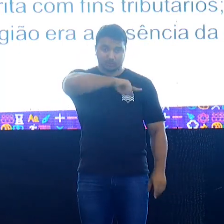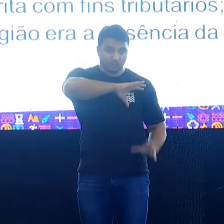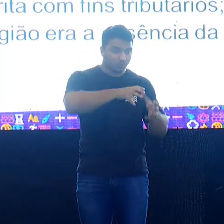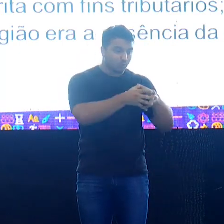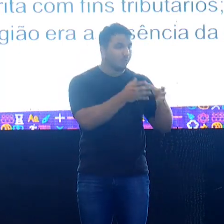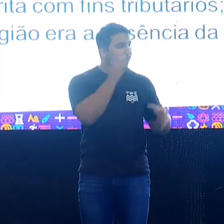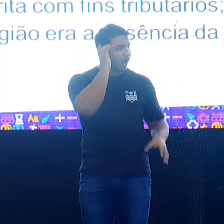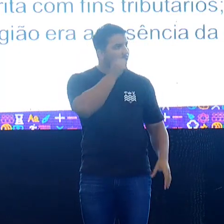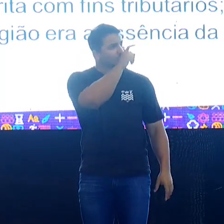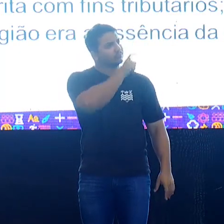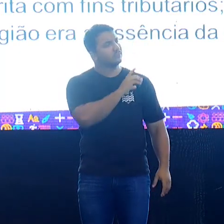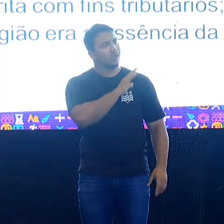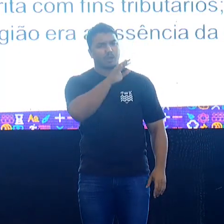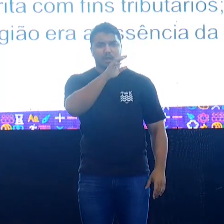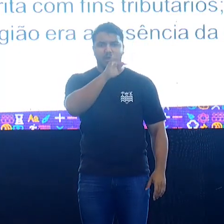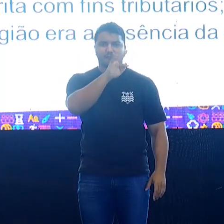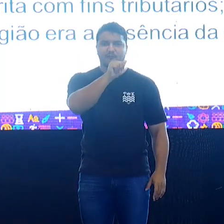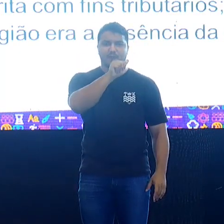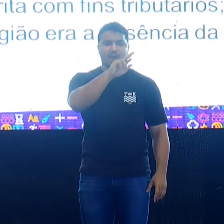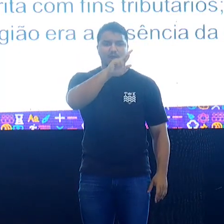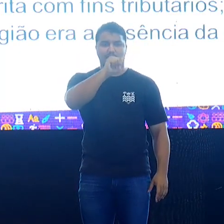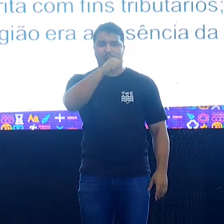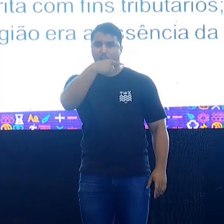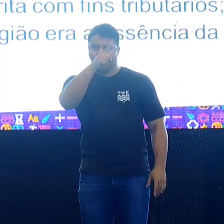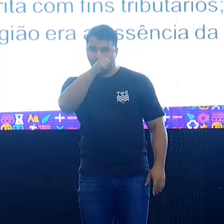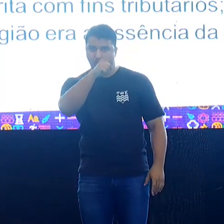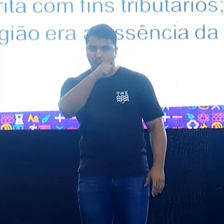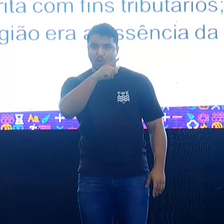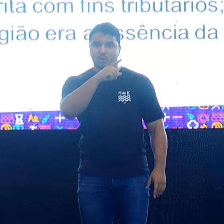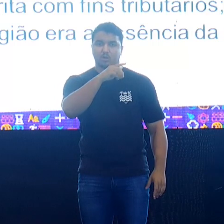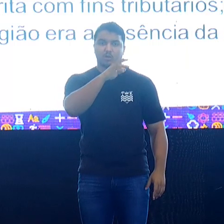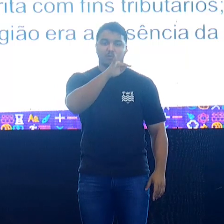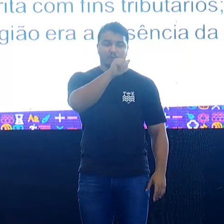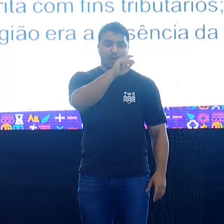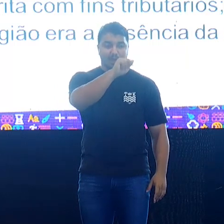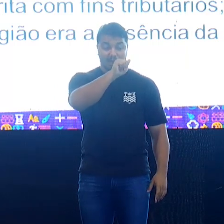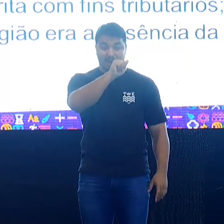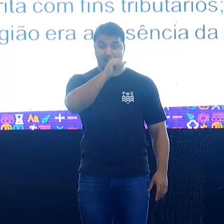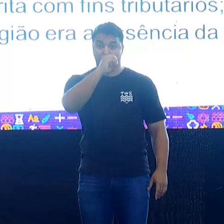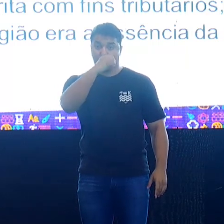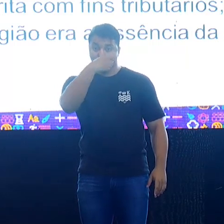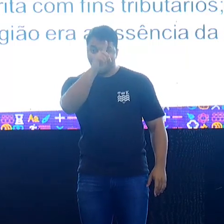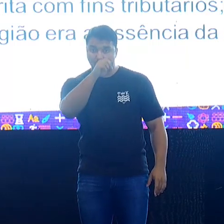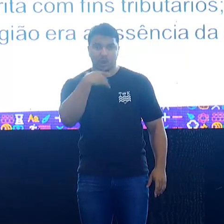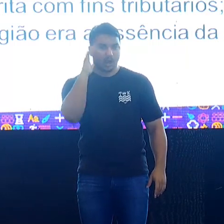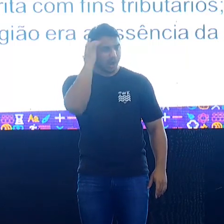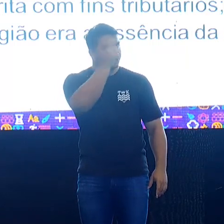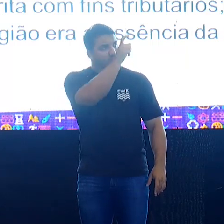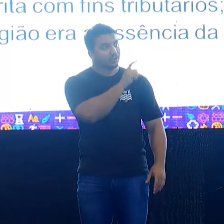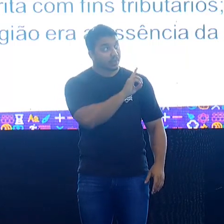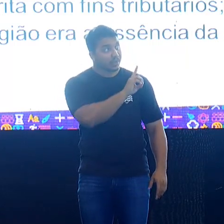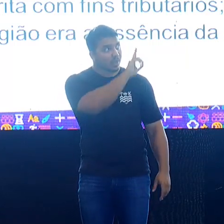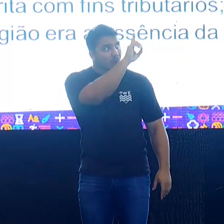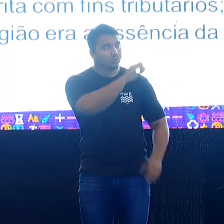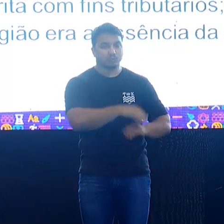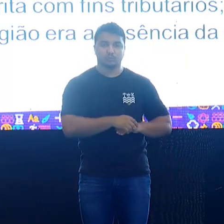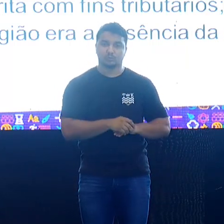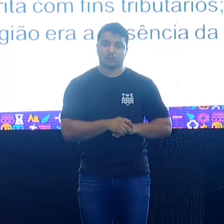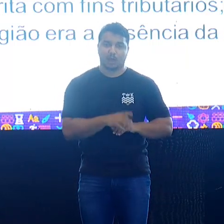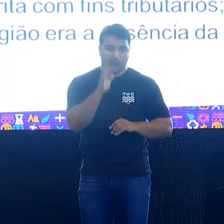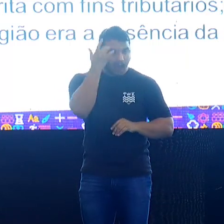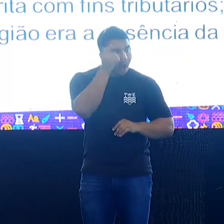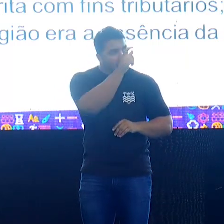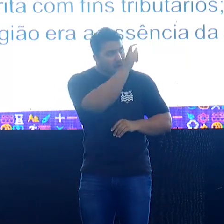faraó era Deus? Agora entenda, somente achando que o faraó era Deus, era